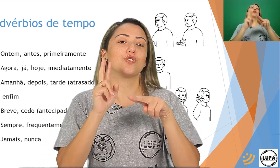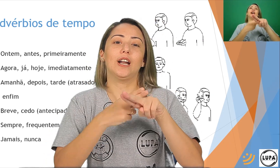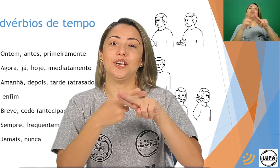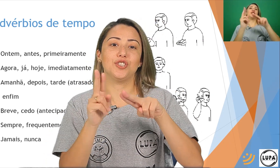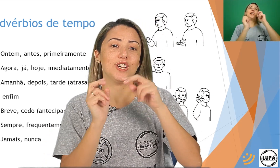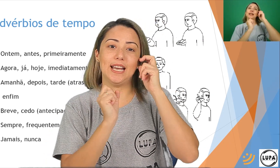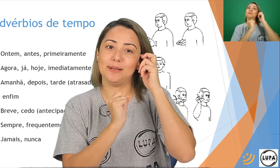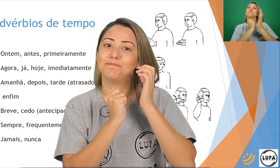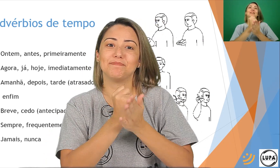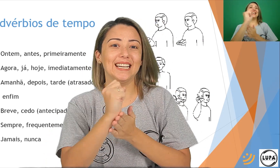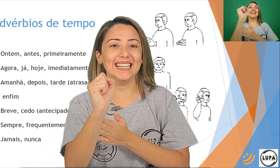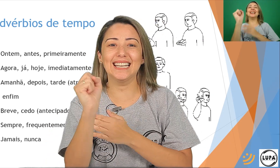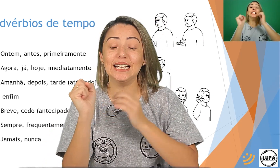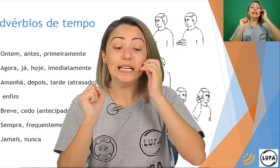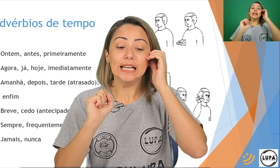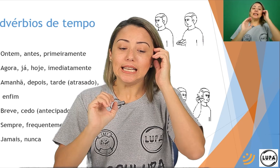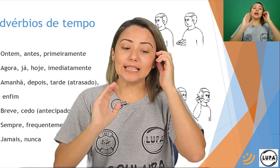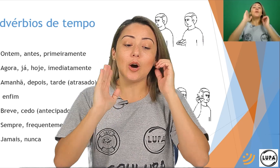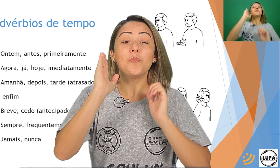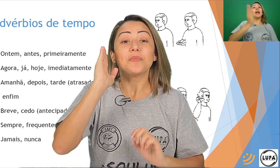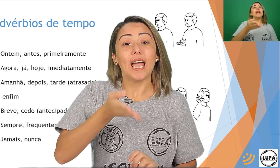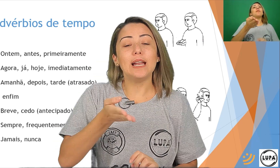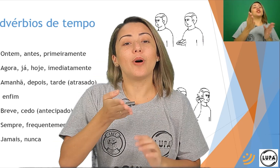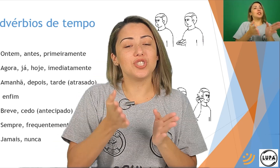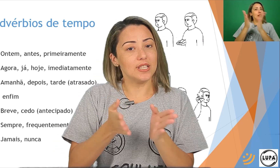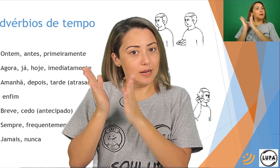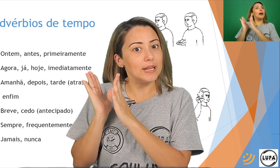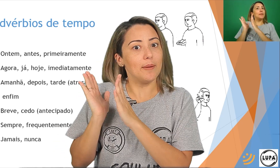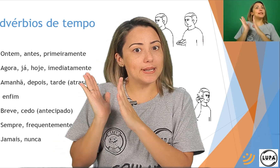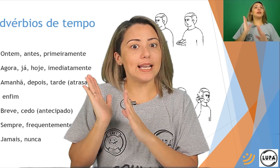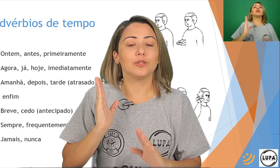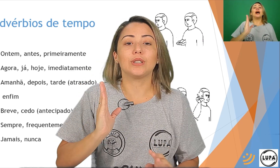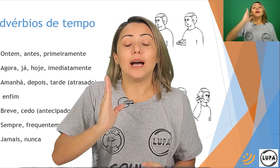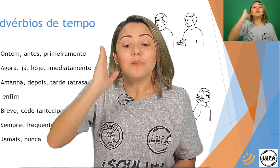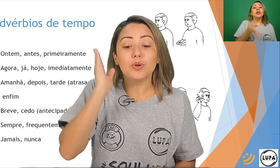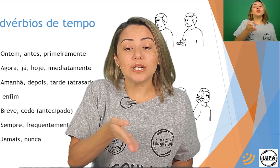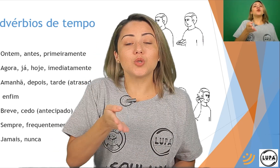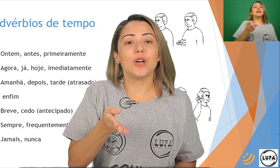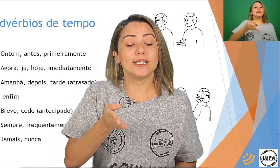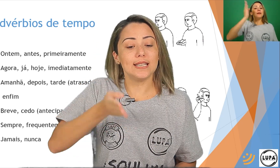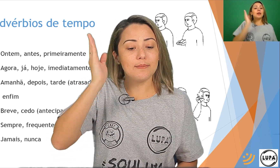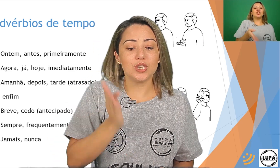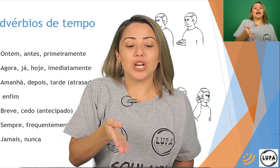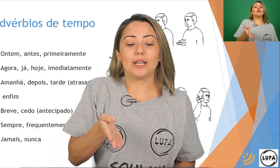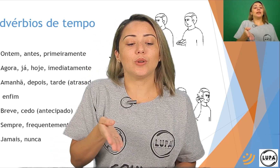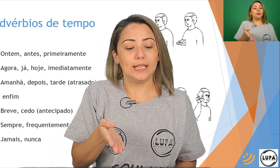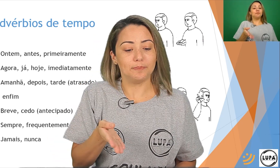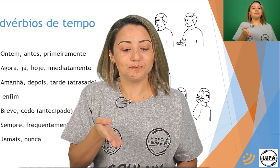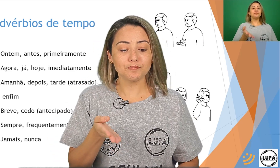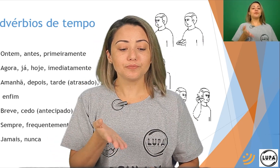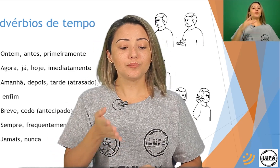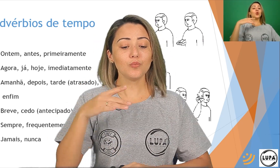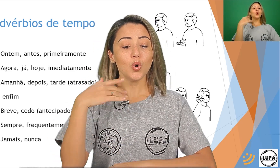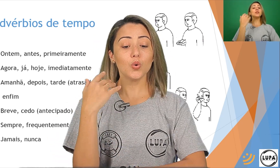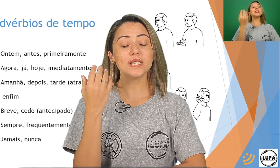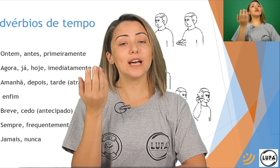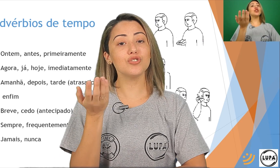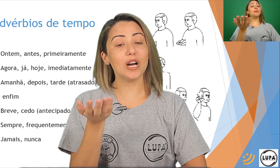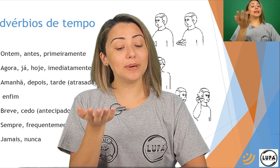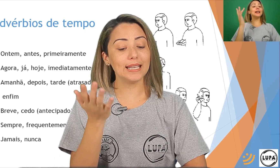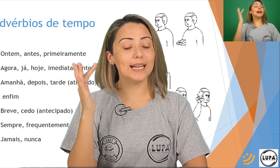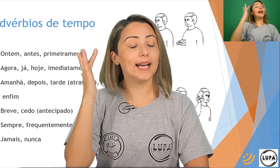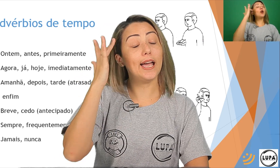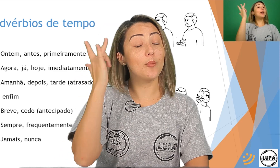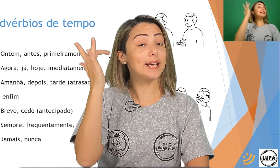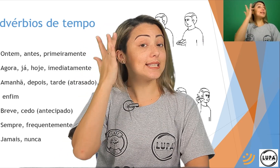comeu o chocolate, já era. Então, ele pode determinar passado, tá? Por isso esse imediato aqui. O sinal